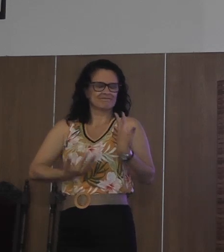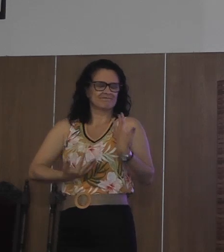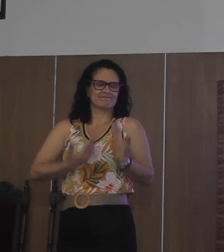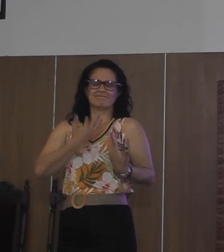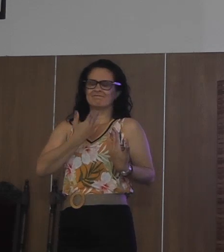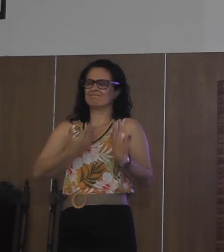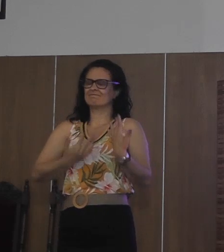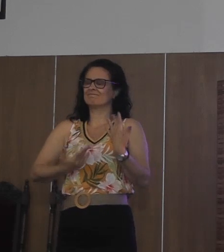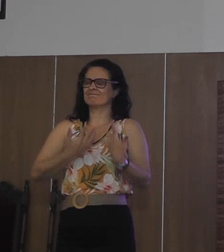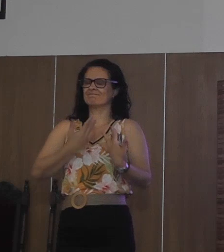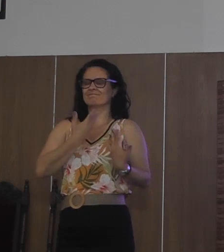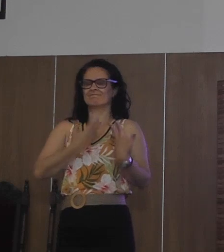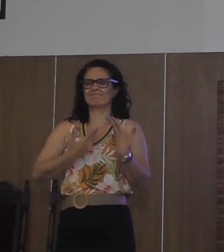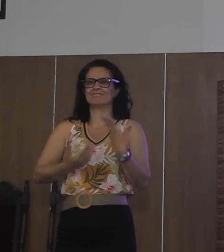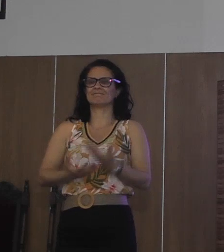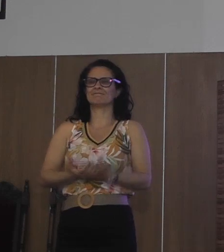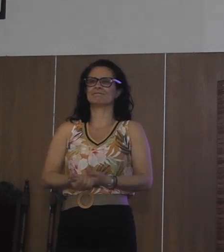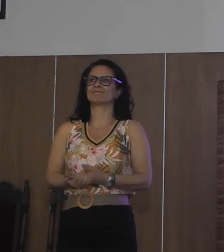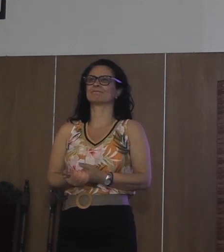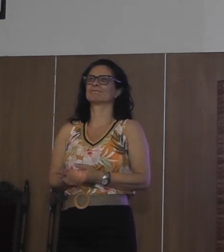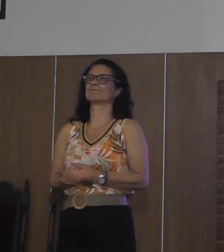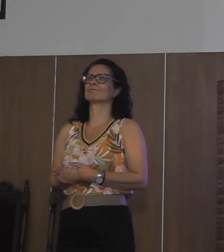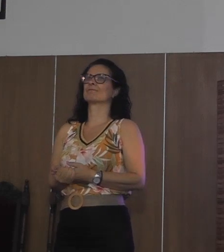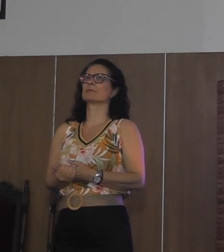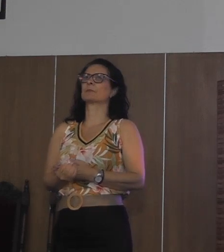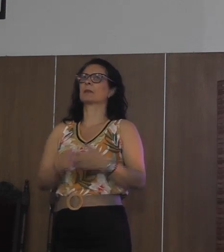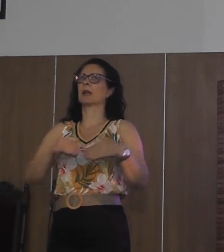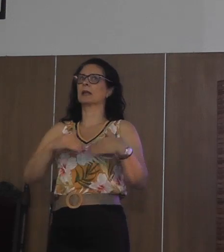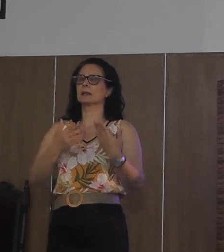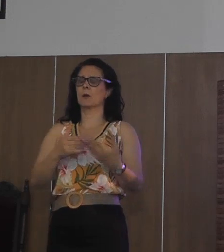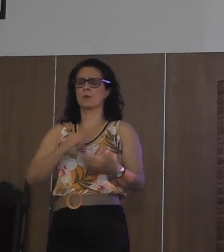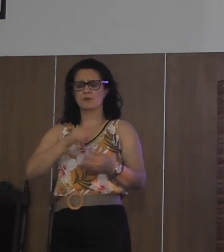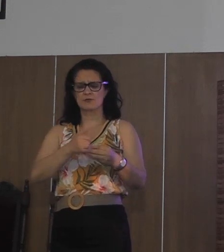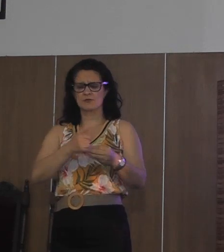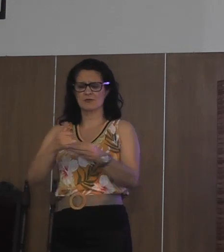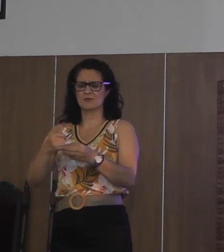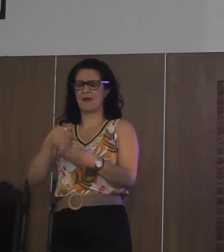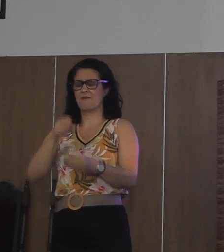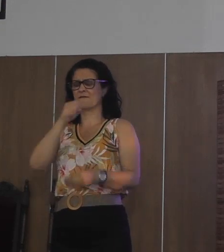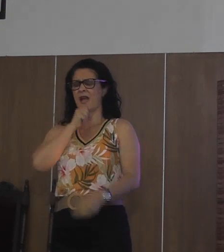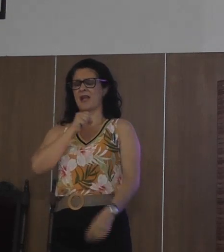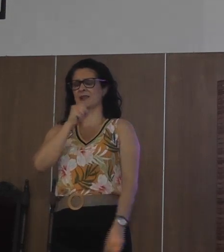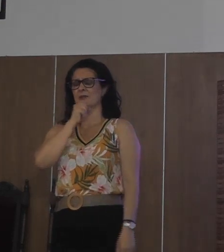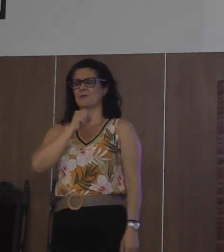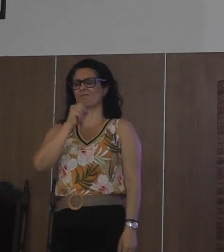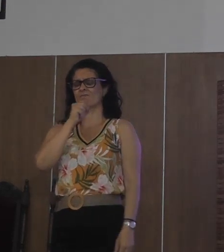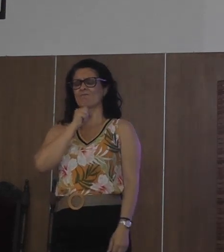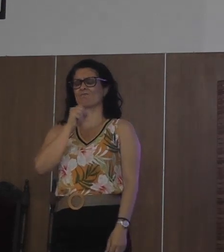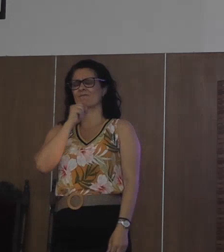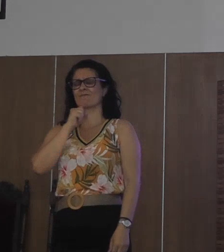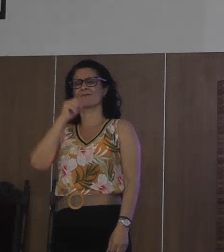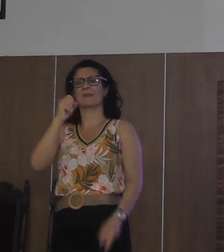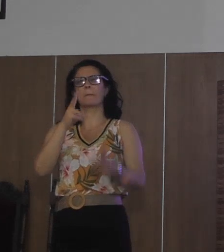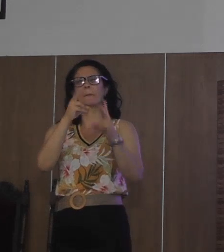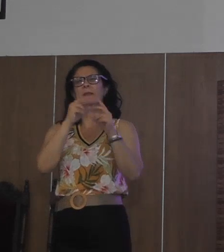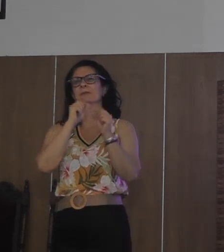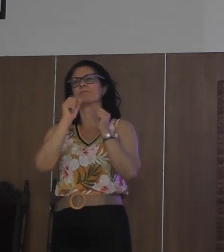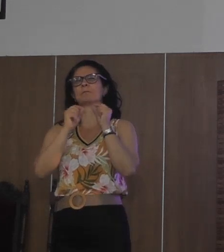E ele descobre uma coisa no final da vida, que quando se aprende com Deus,